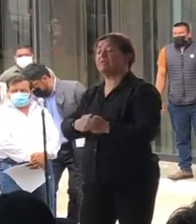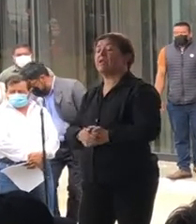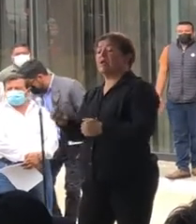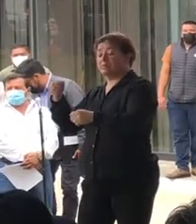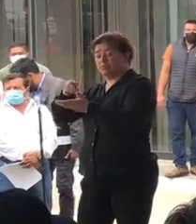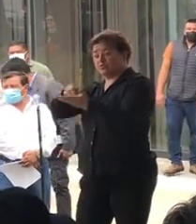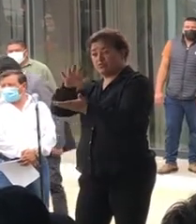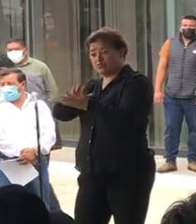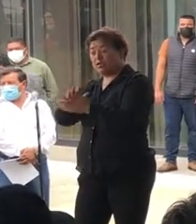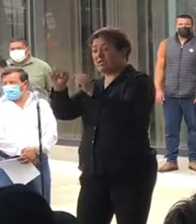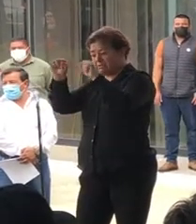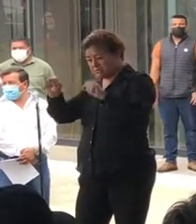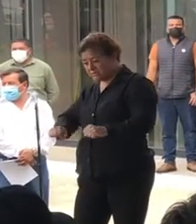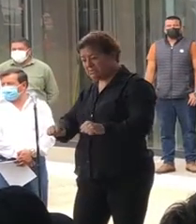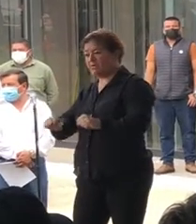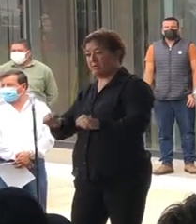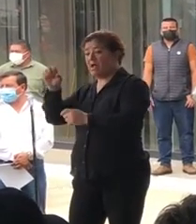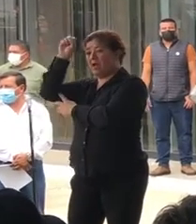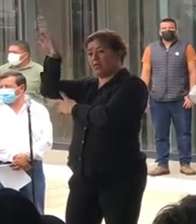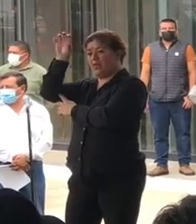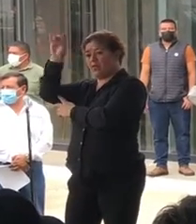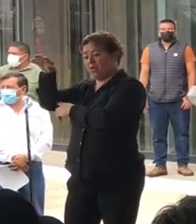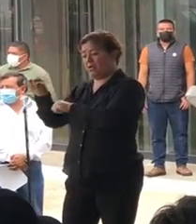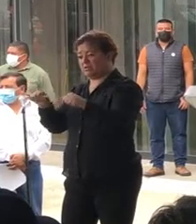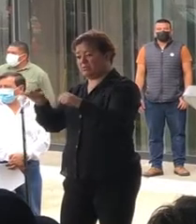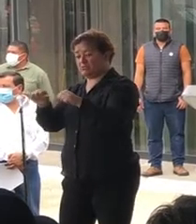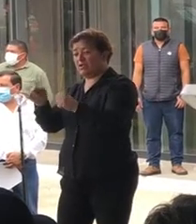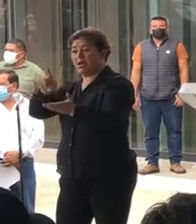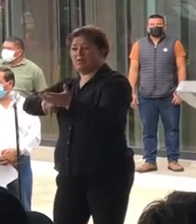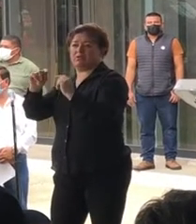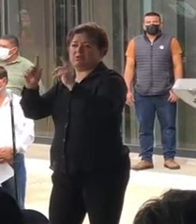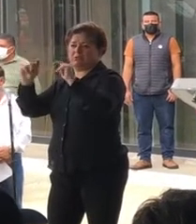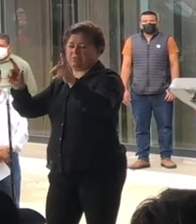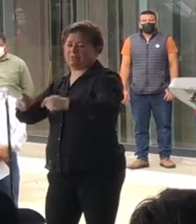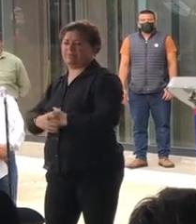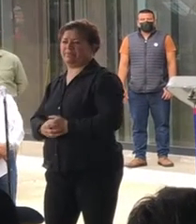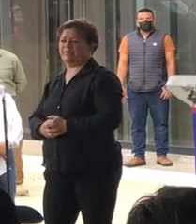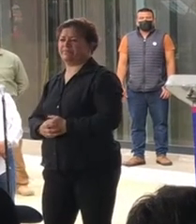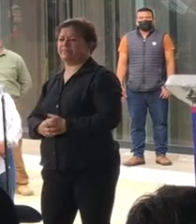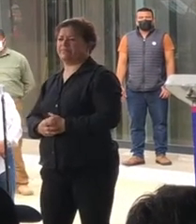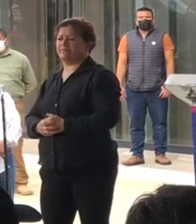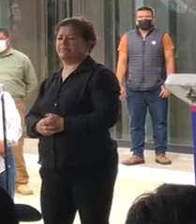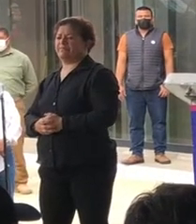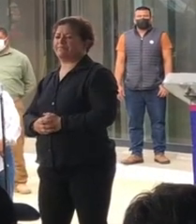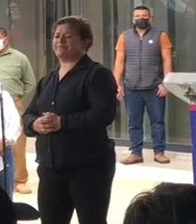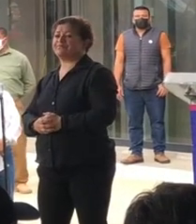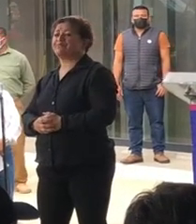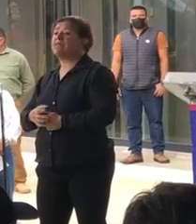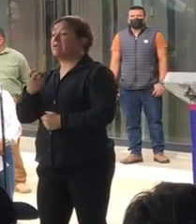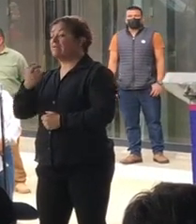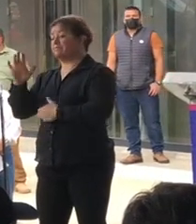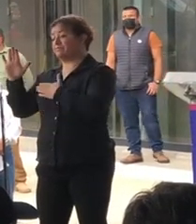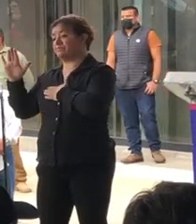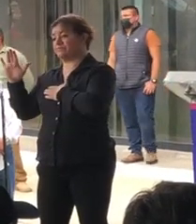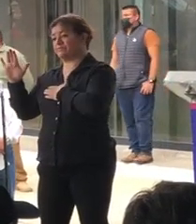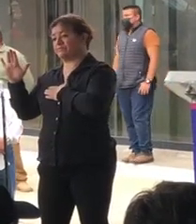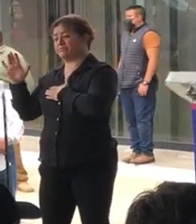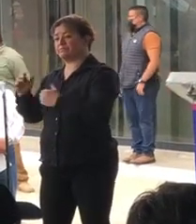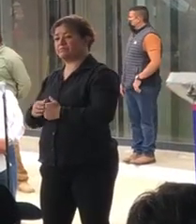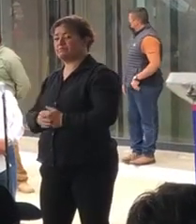de alertamiento sísmico en nuestro estado y es desde el compromiso que venimos a